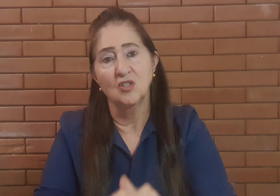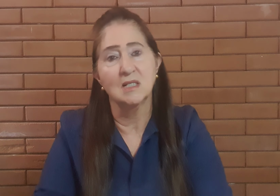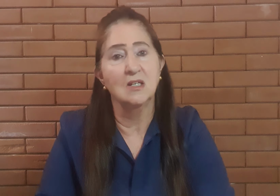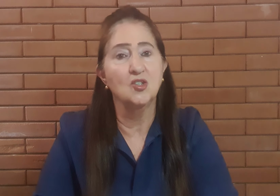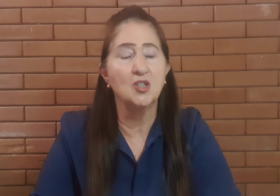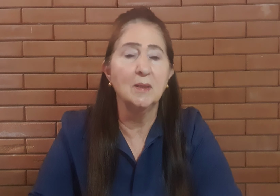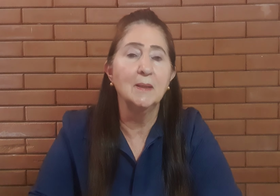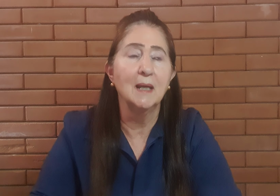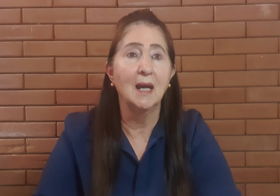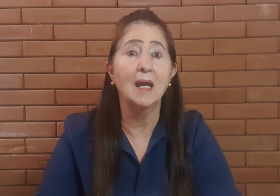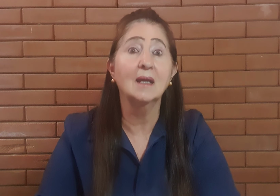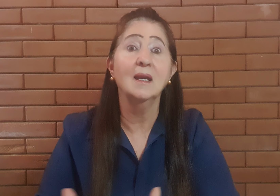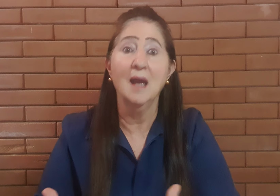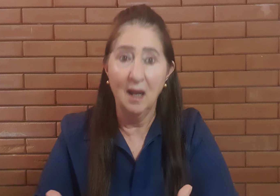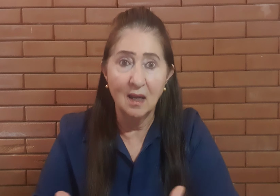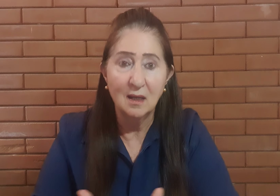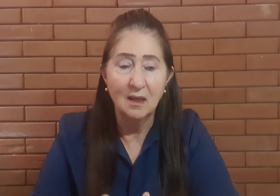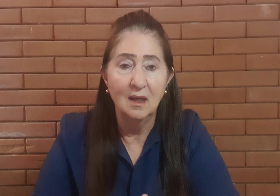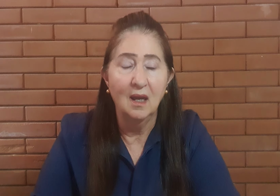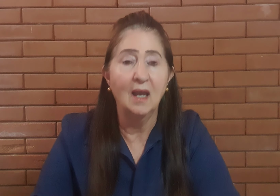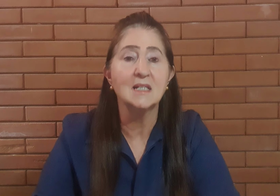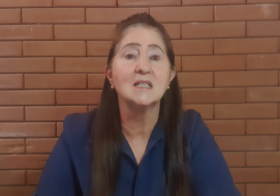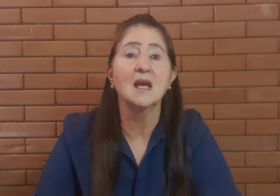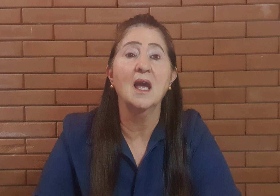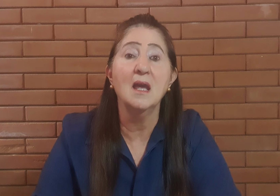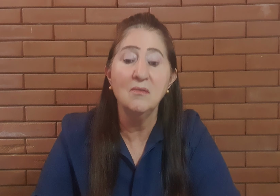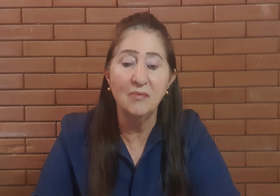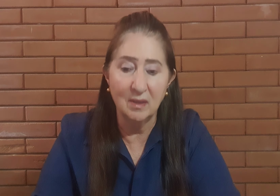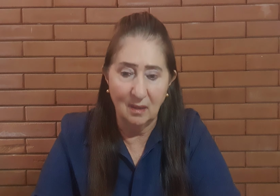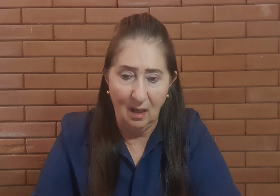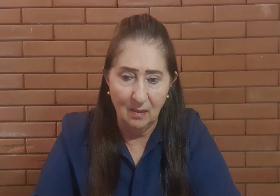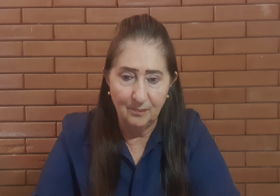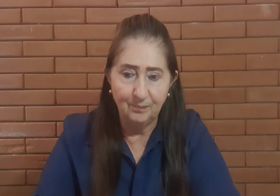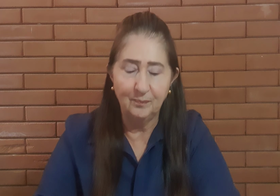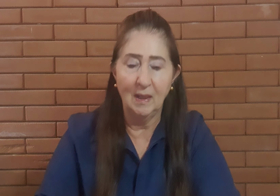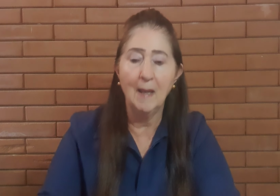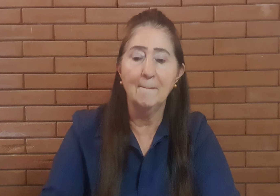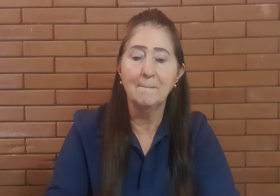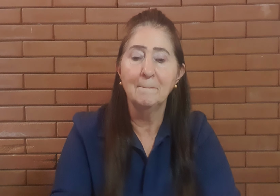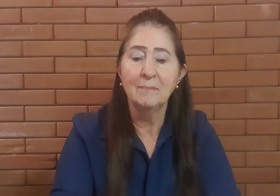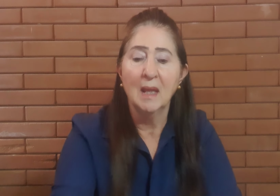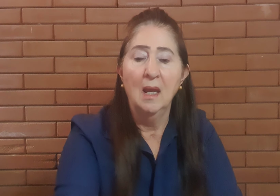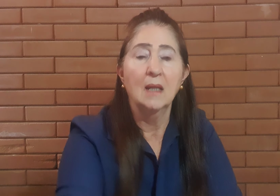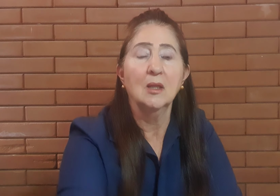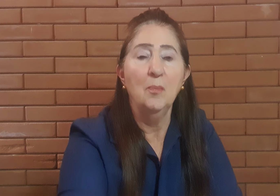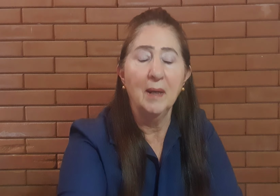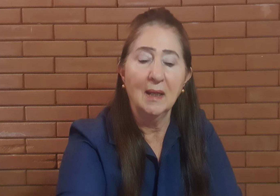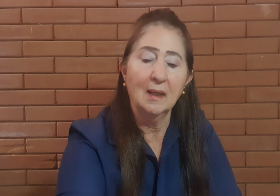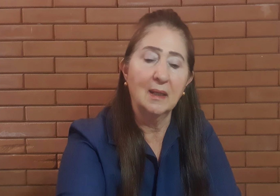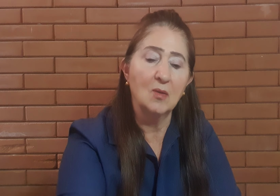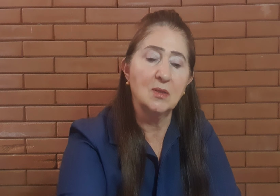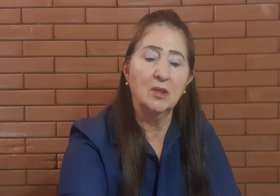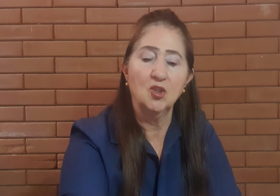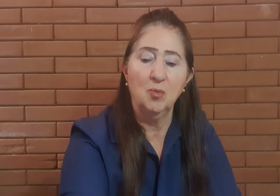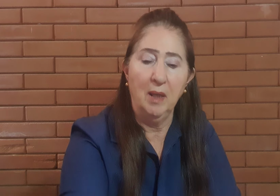assim, de recriar, se reinventar, né? Então, para clarear o seu